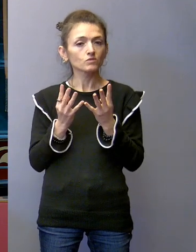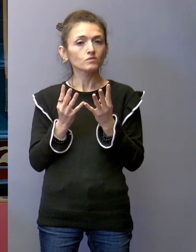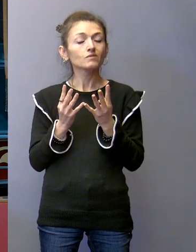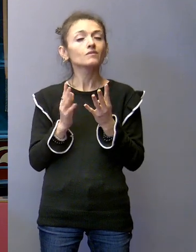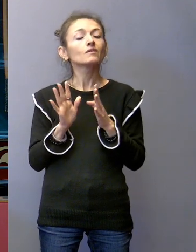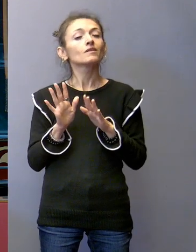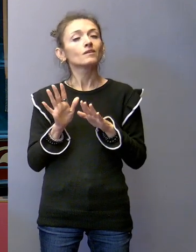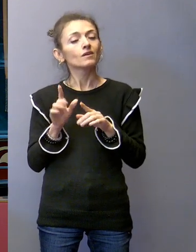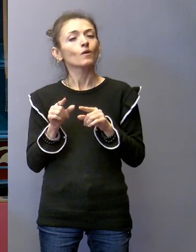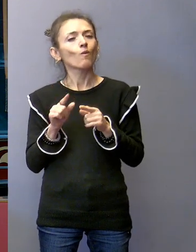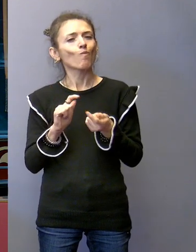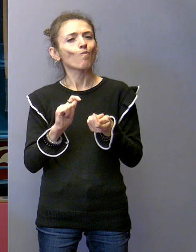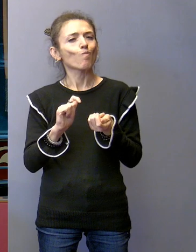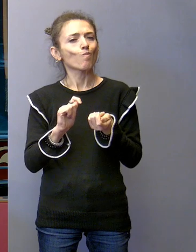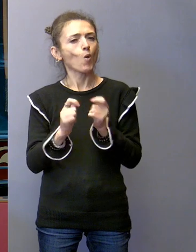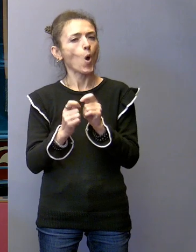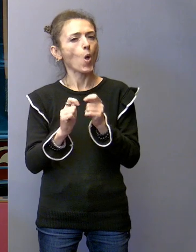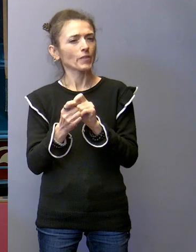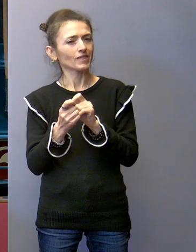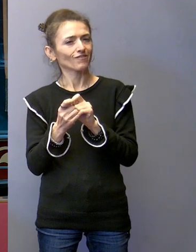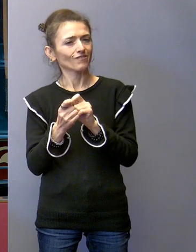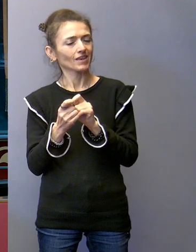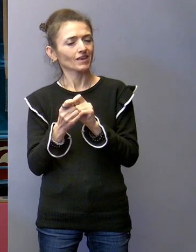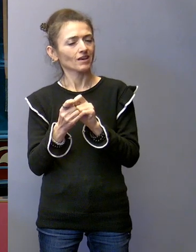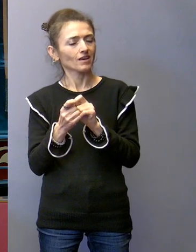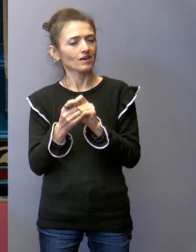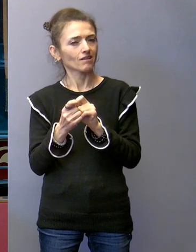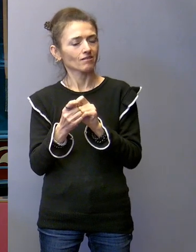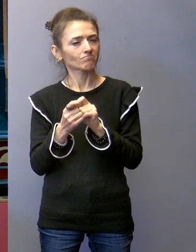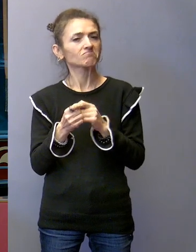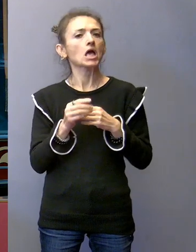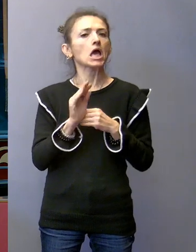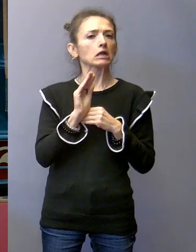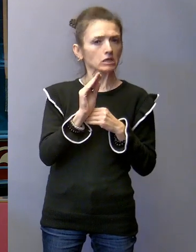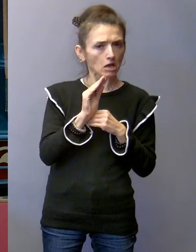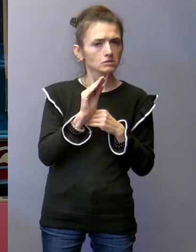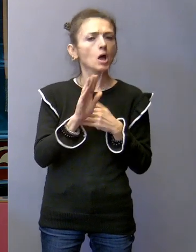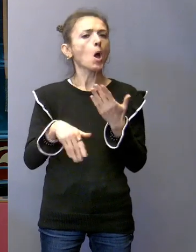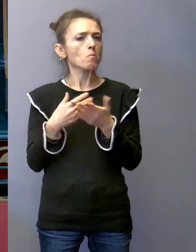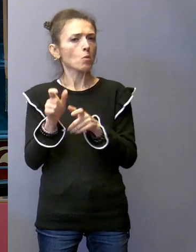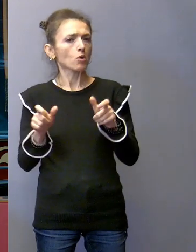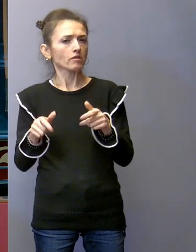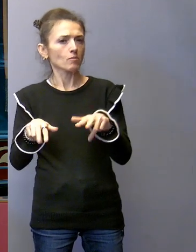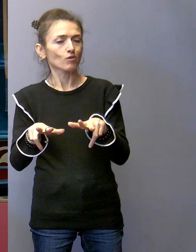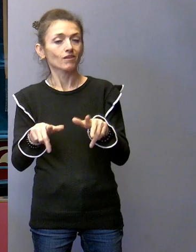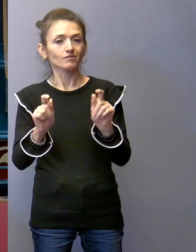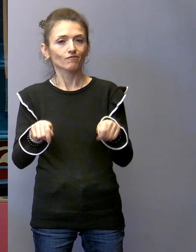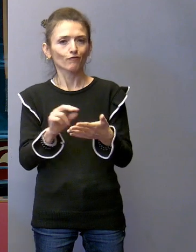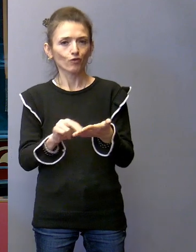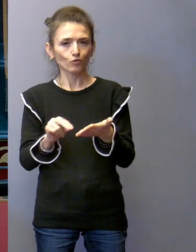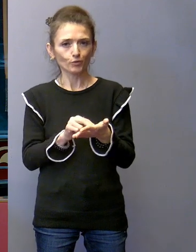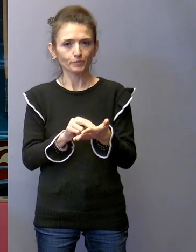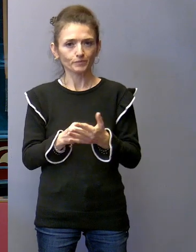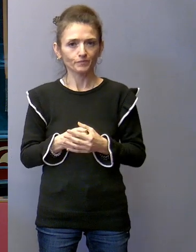giunta con le modifiche richieste e approvate dai proponenti Si vota